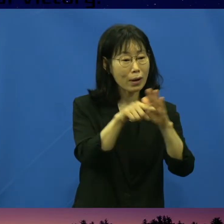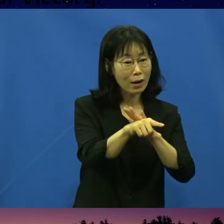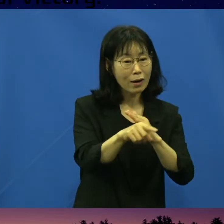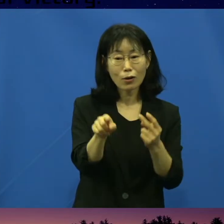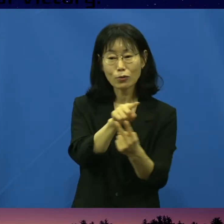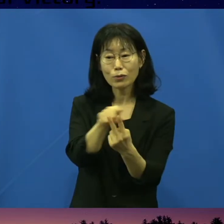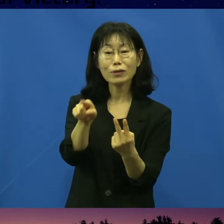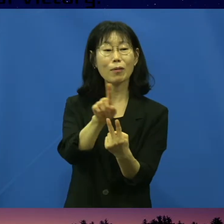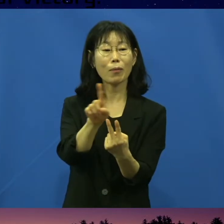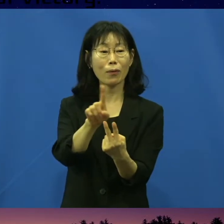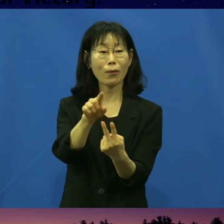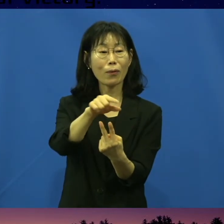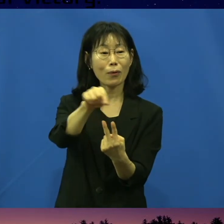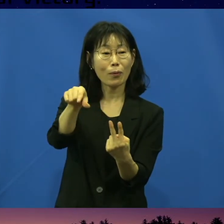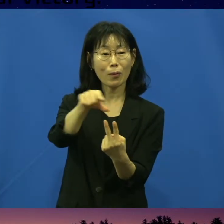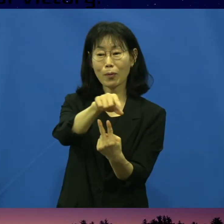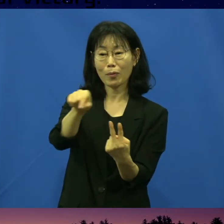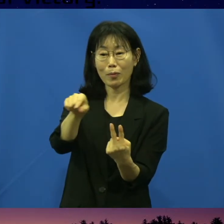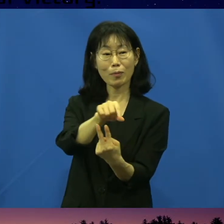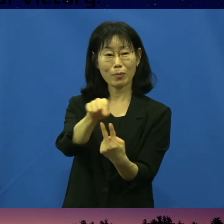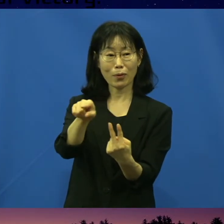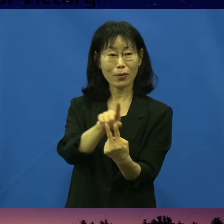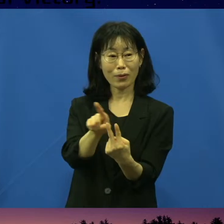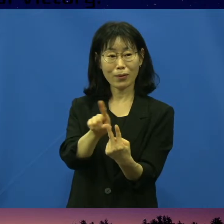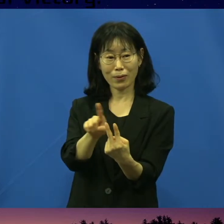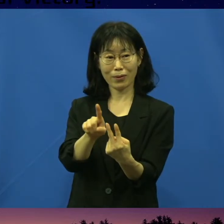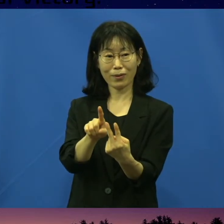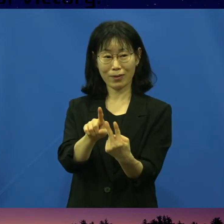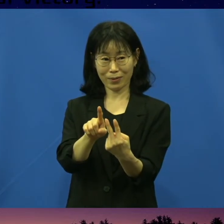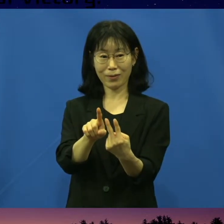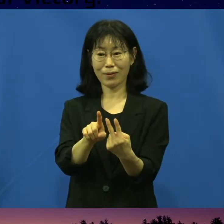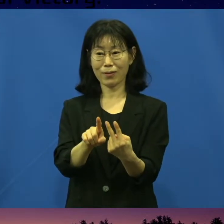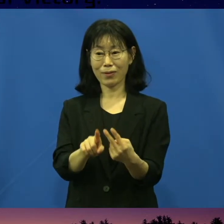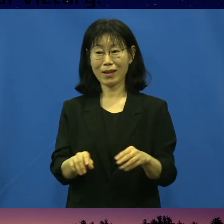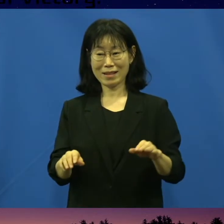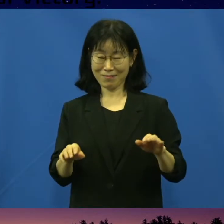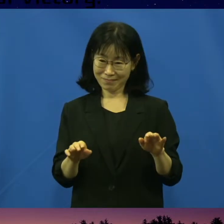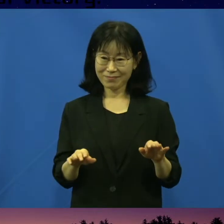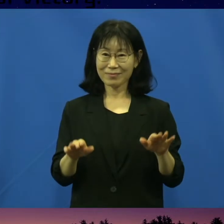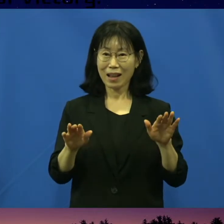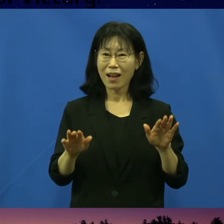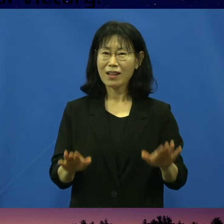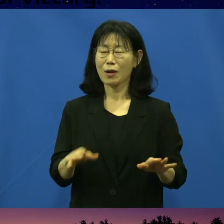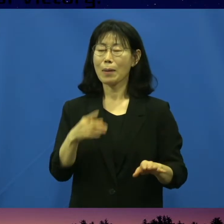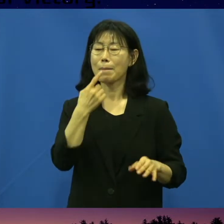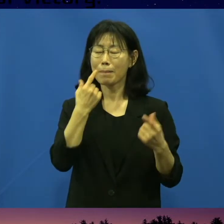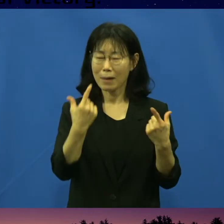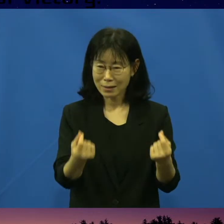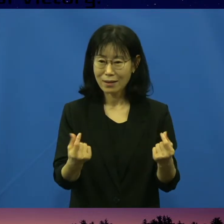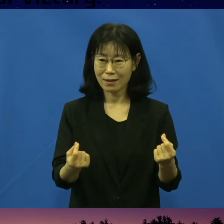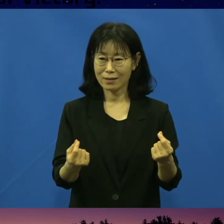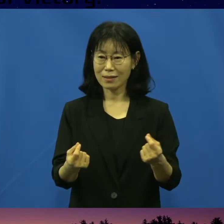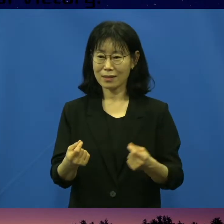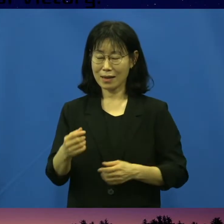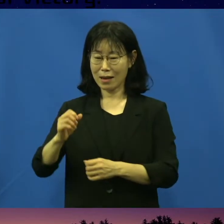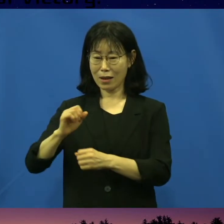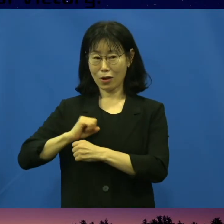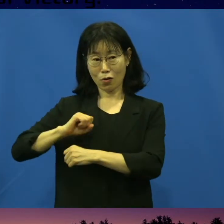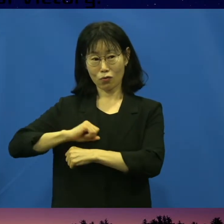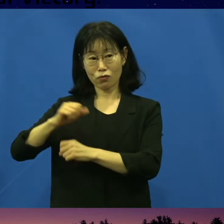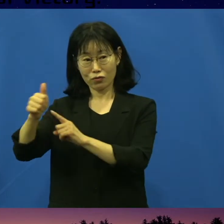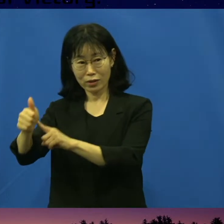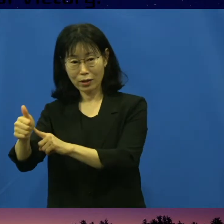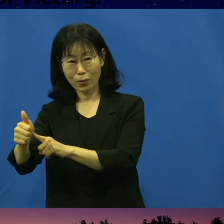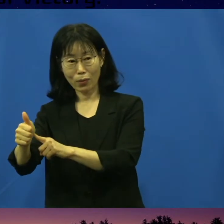지금 여러분 나하만 장관이 이스라엘 온 이유가 뭐예요? 여러분? 선지자에게 온 이유가 뭐예요? 나병을 낫고자 하는 거 아니에요?